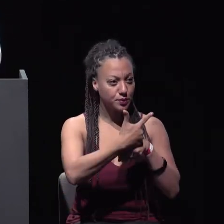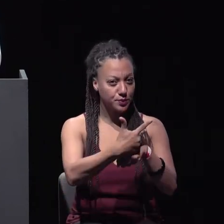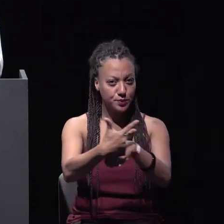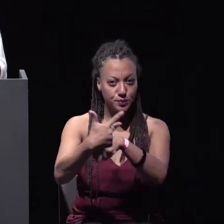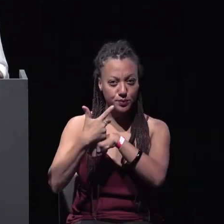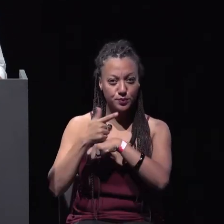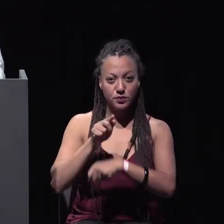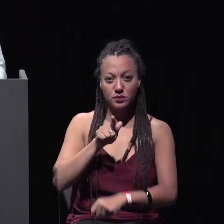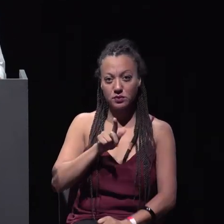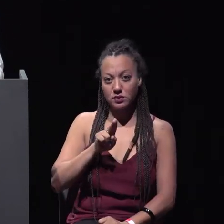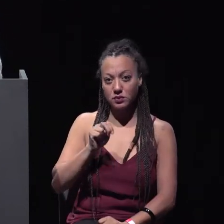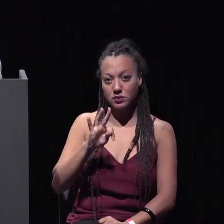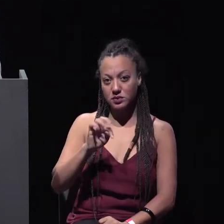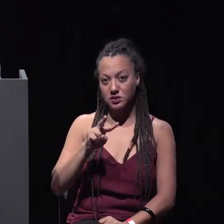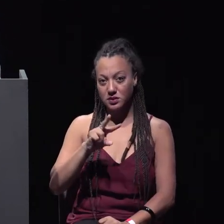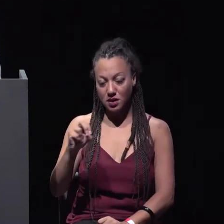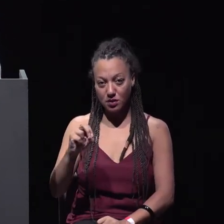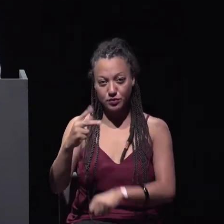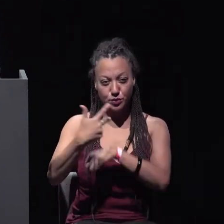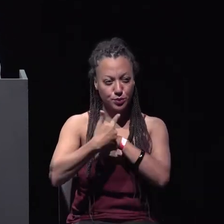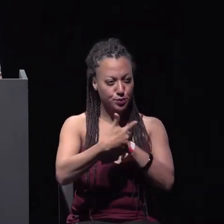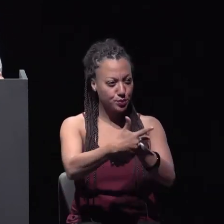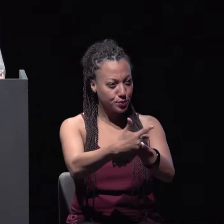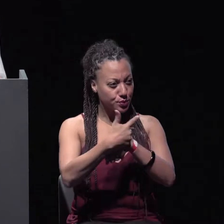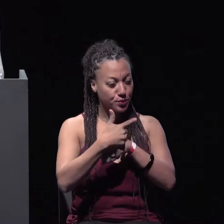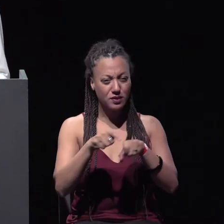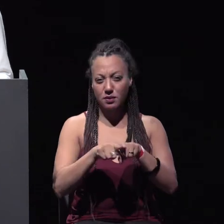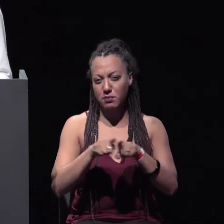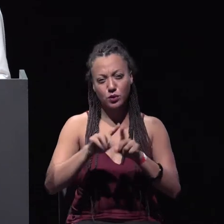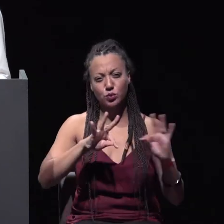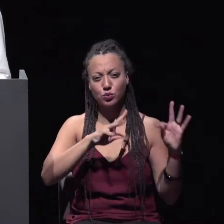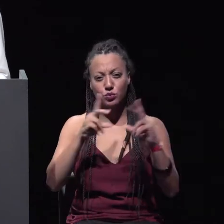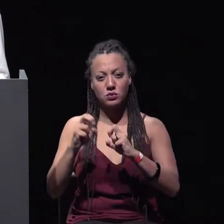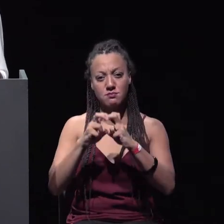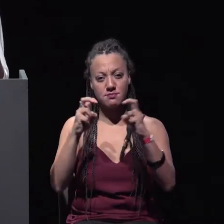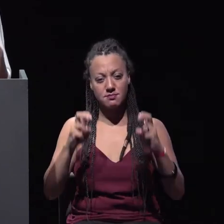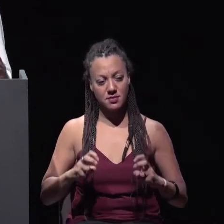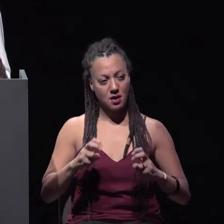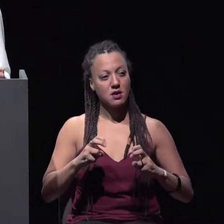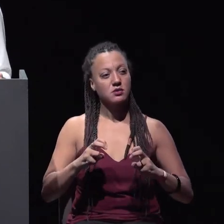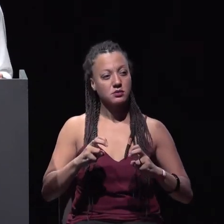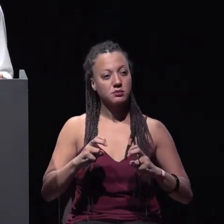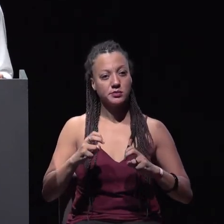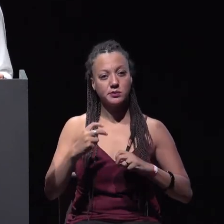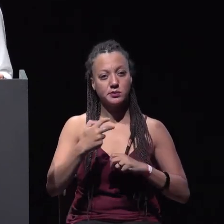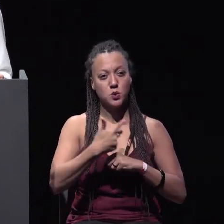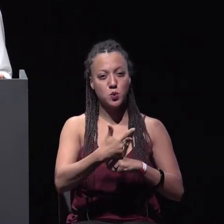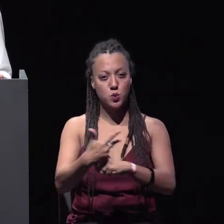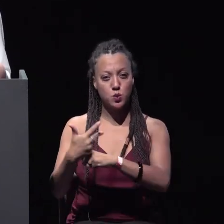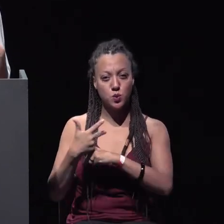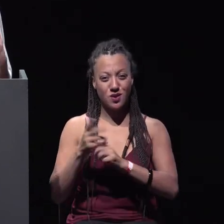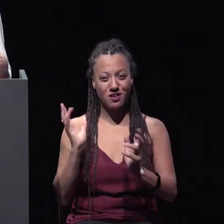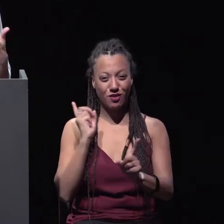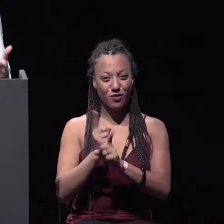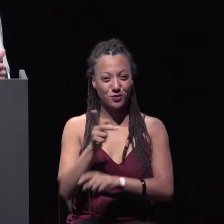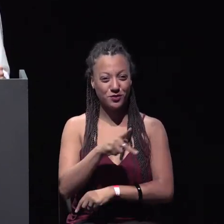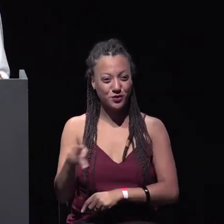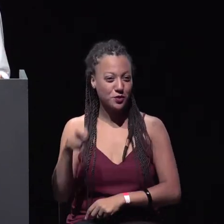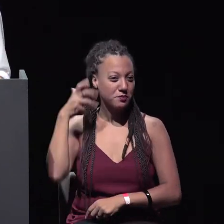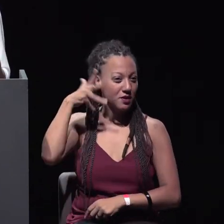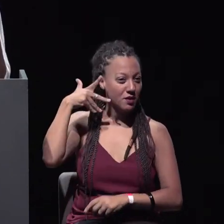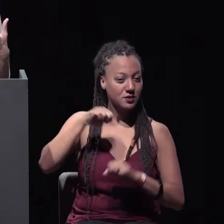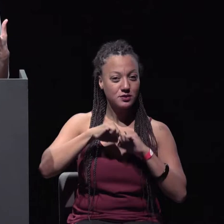que está lá atrás o vídeo desse encontro assim como o vídeo de todos os outros de todas as outras edições mas professores palestras